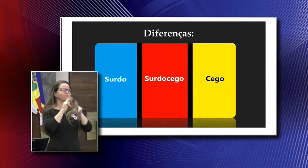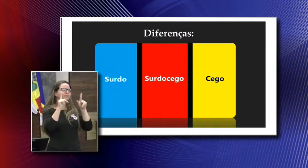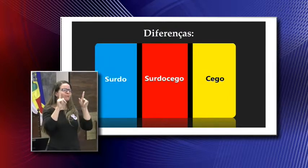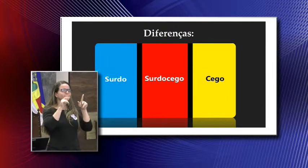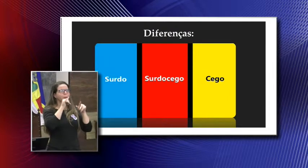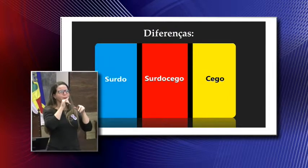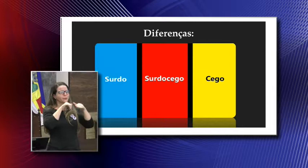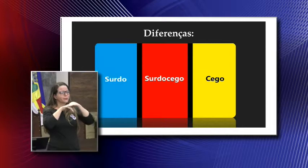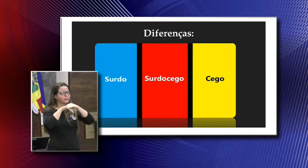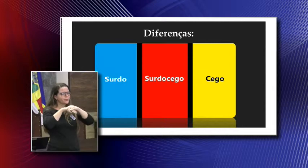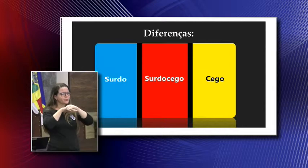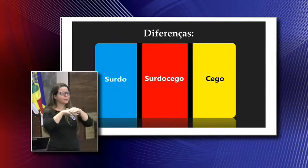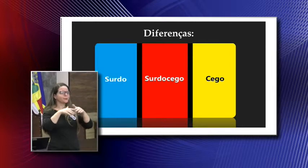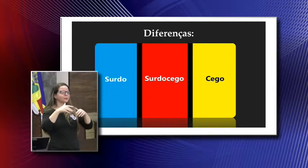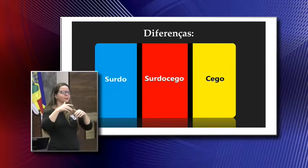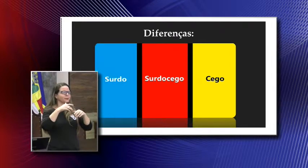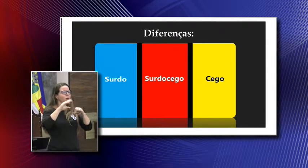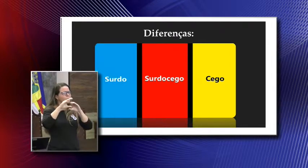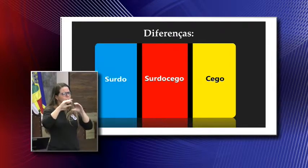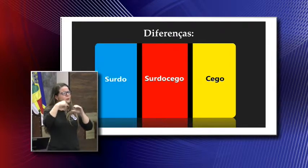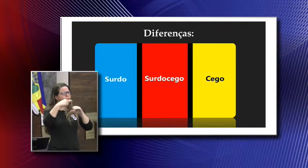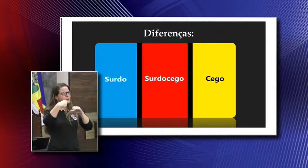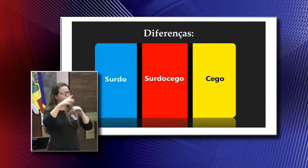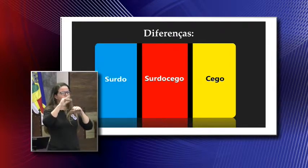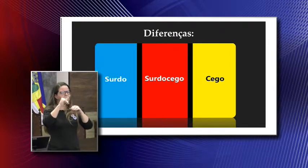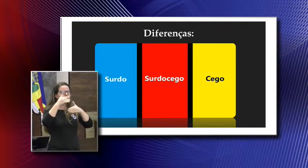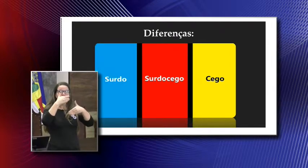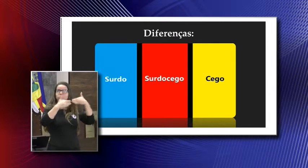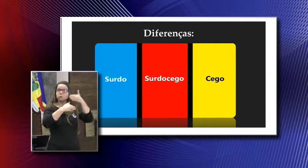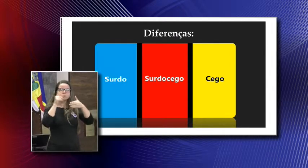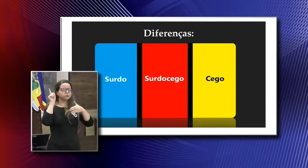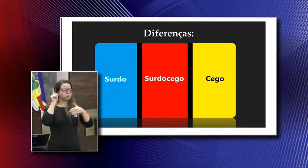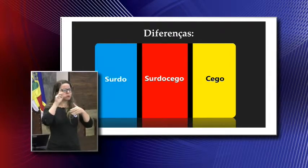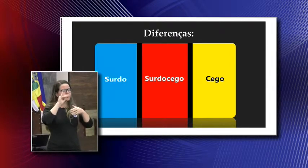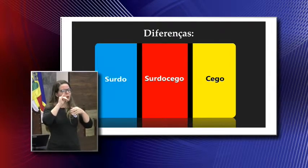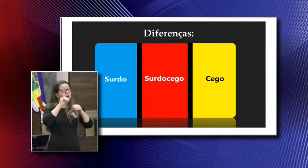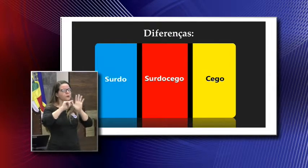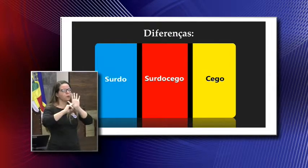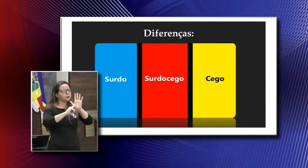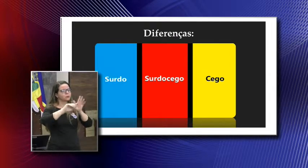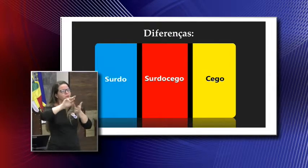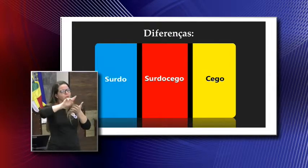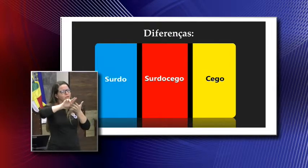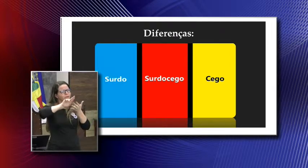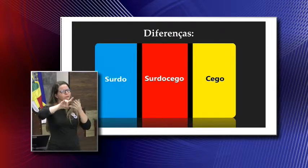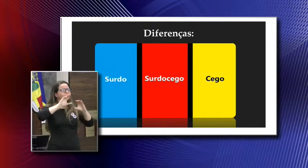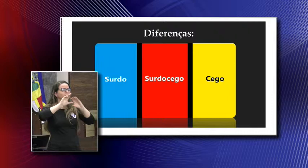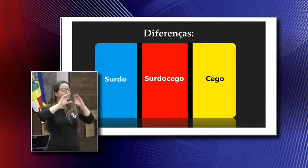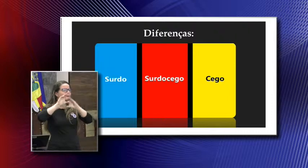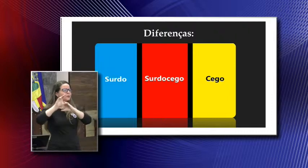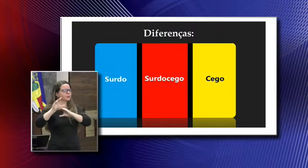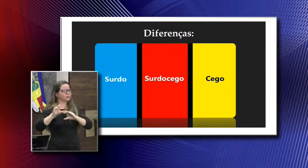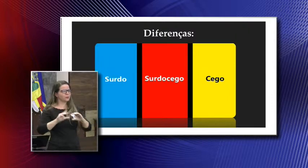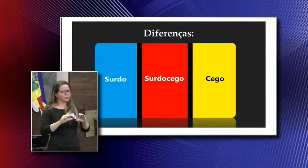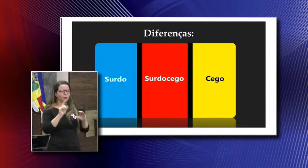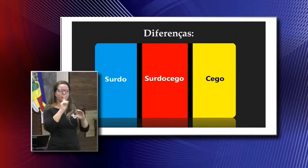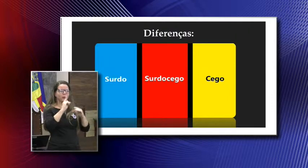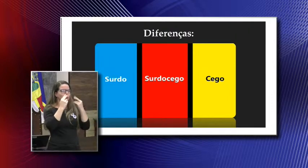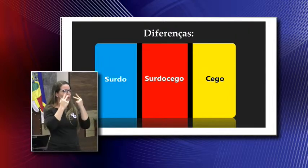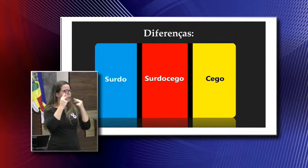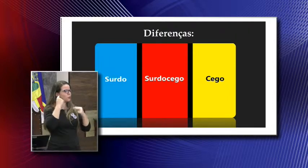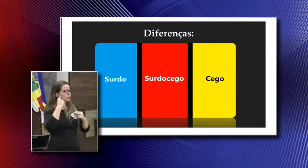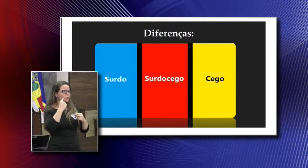de ouvir. Então, hoje a gente vem falar um pouco sobre as problemáticas da surdocegueira. Eu vou entrar mais para frente, eu vou mostrar depois algumas formas